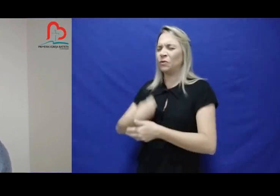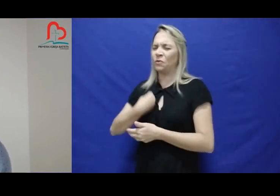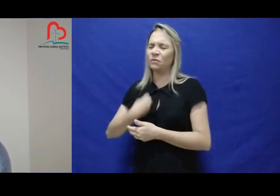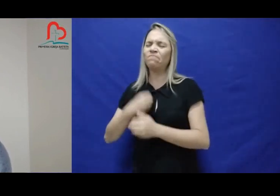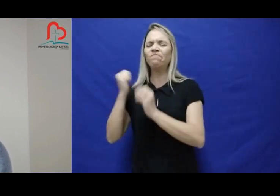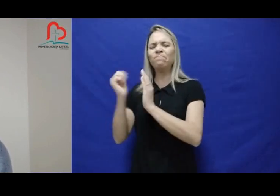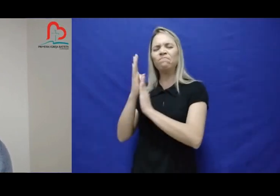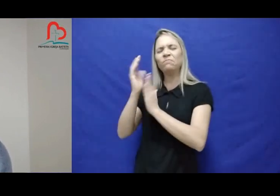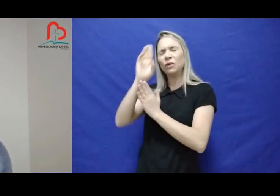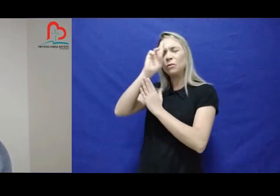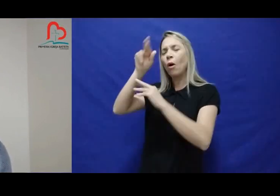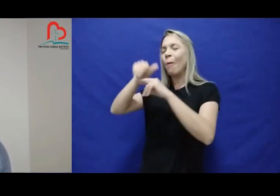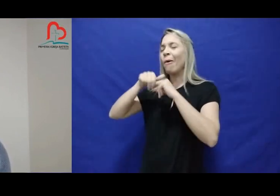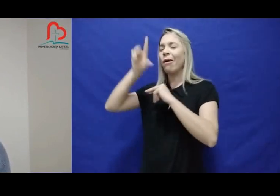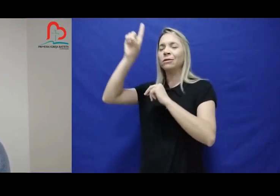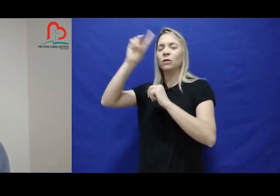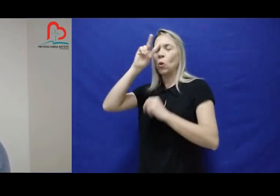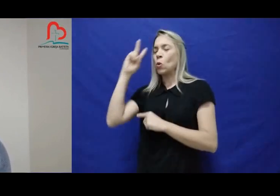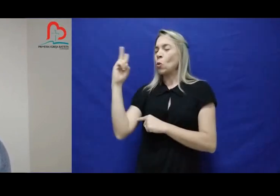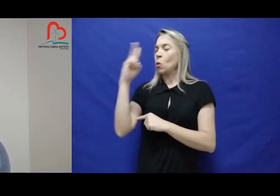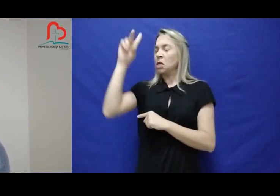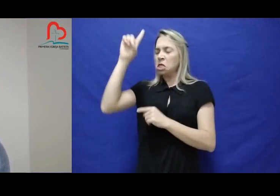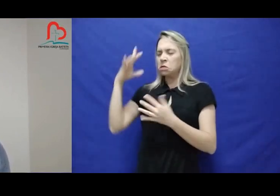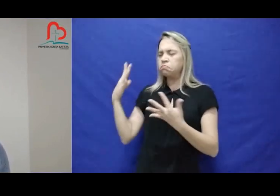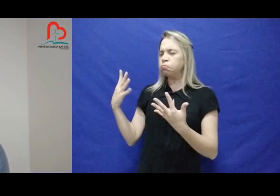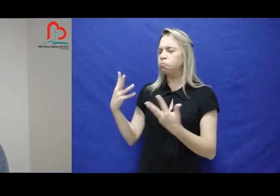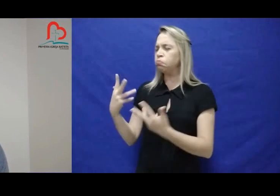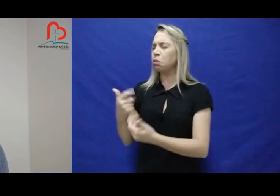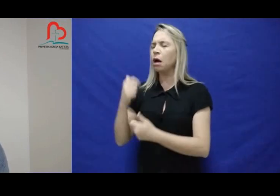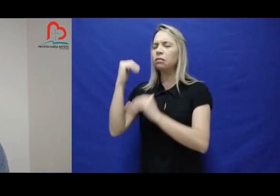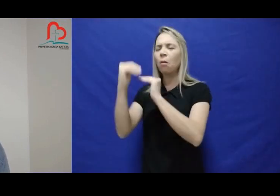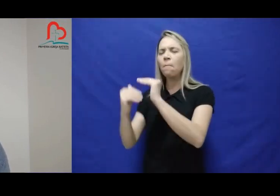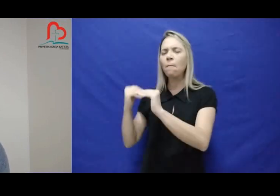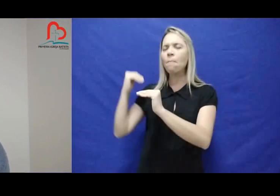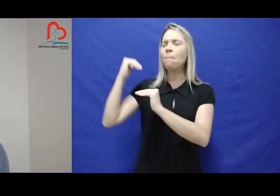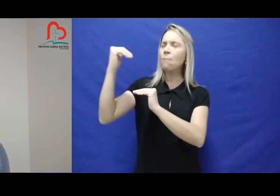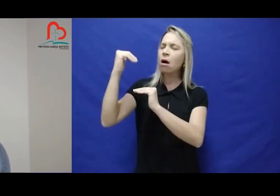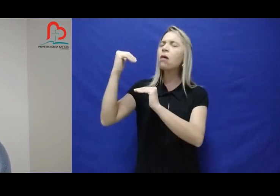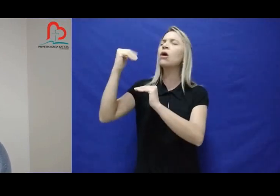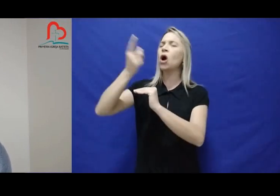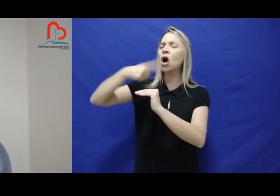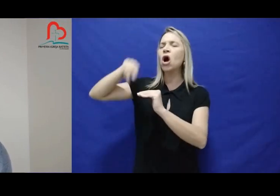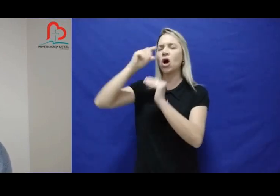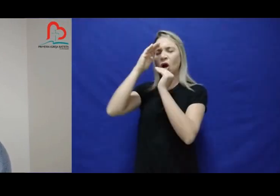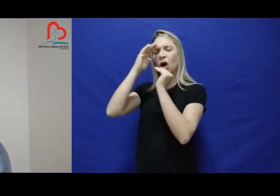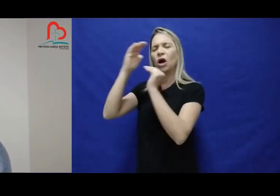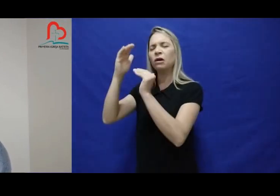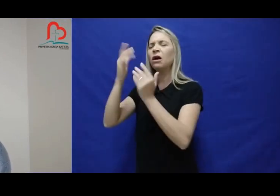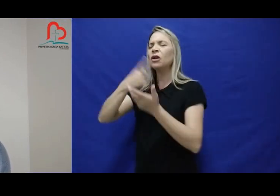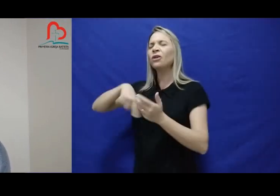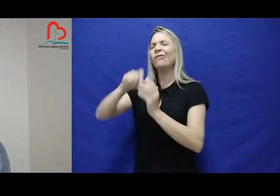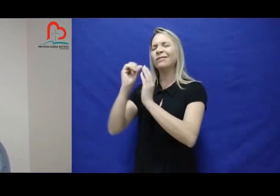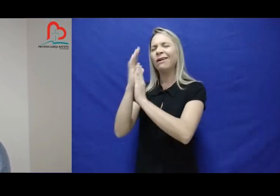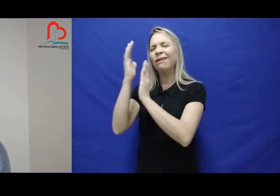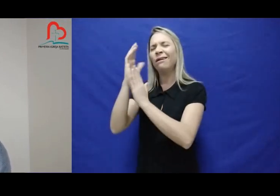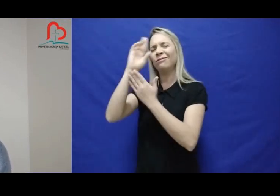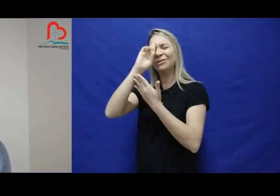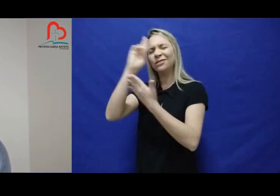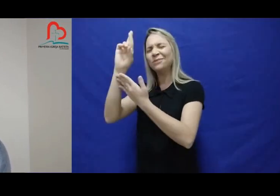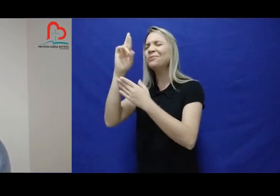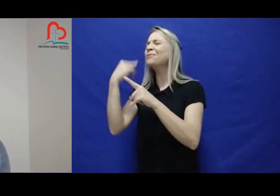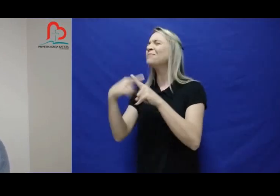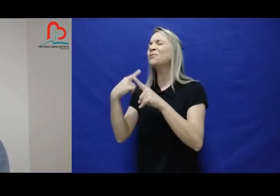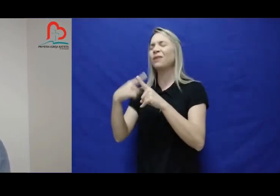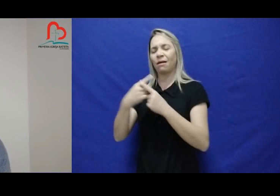pelo teu cuidado. Te louvamos, ó Pai, pela sua grandeza, pela sua majestade, pela tua soberania, ó Deus,